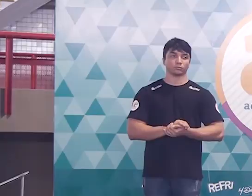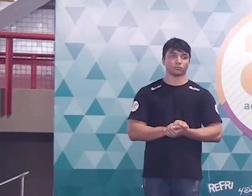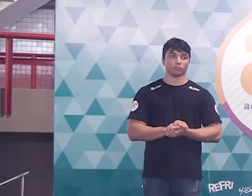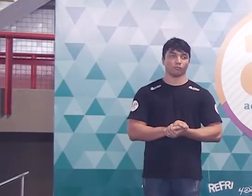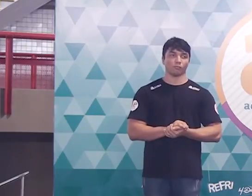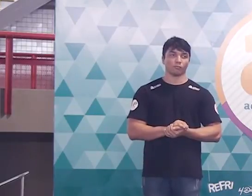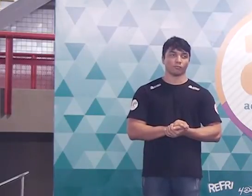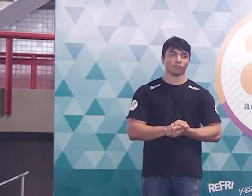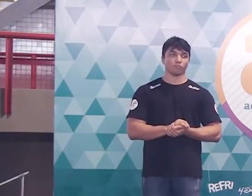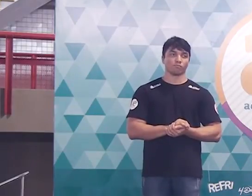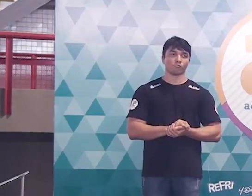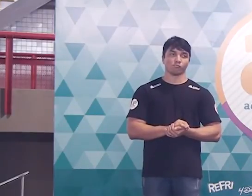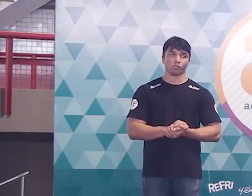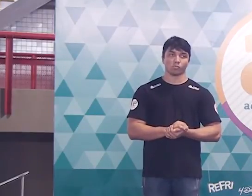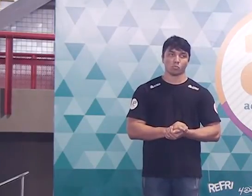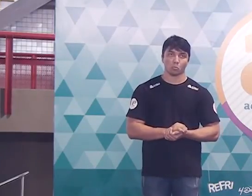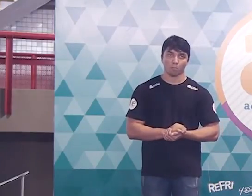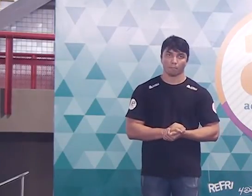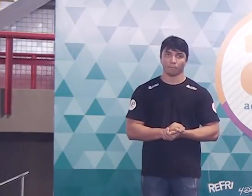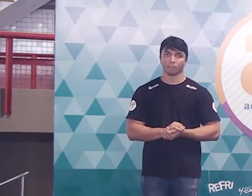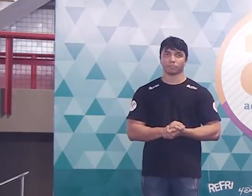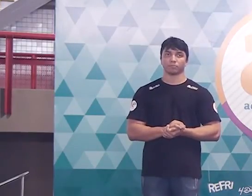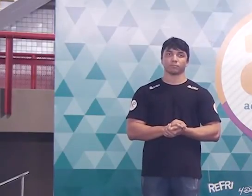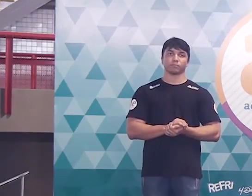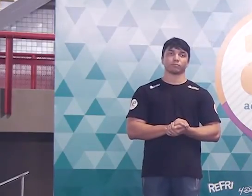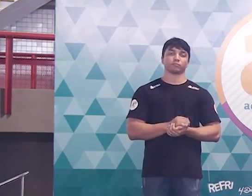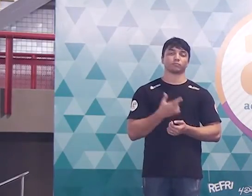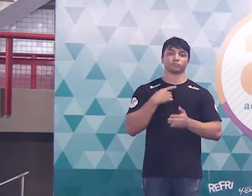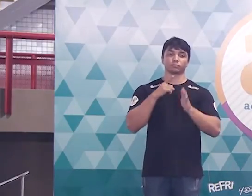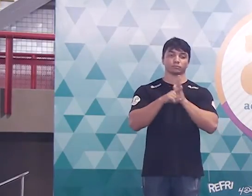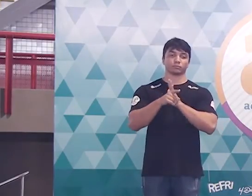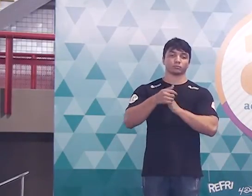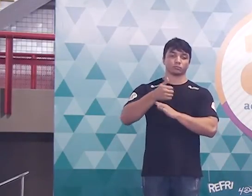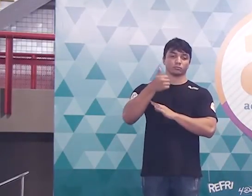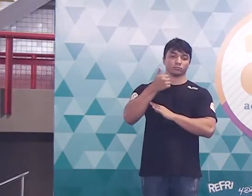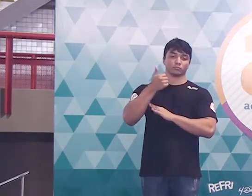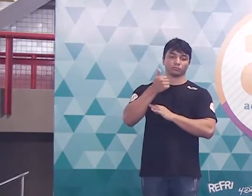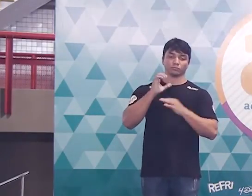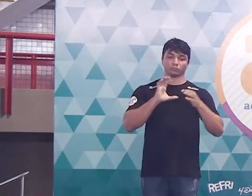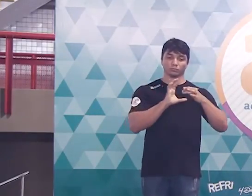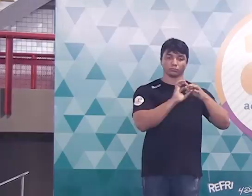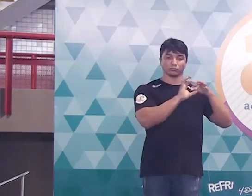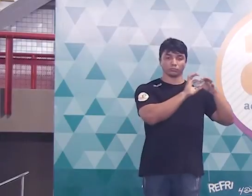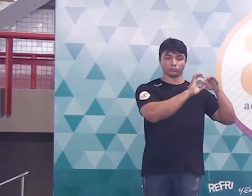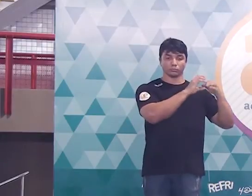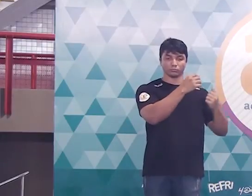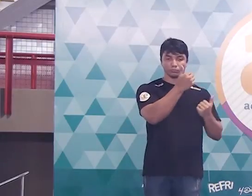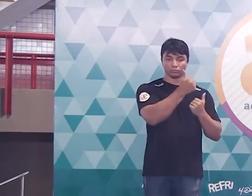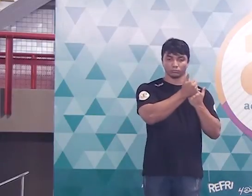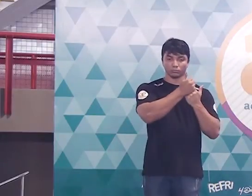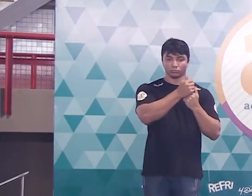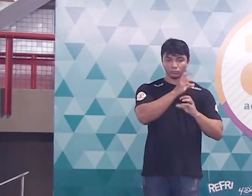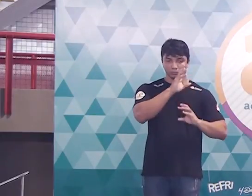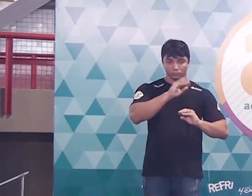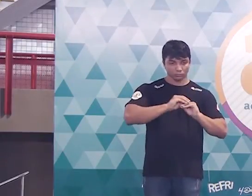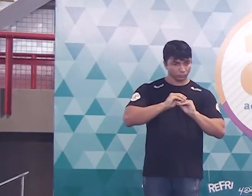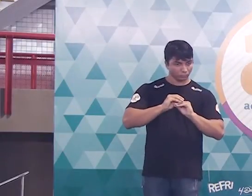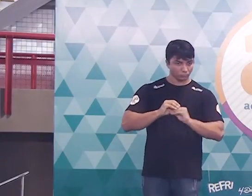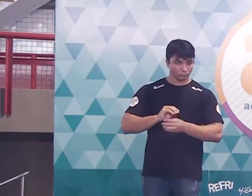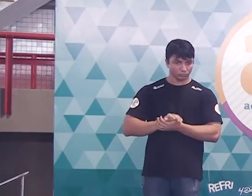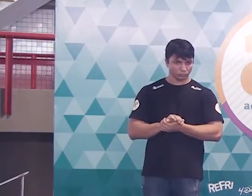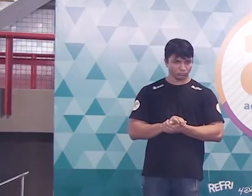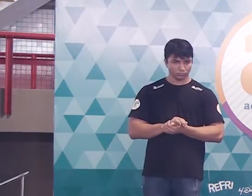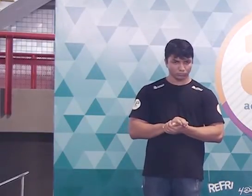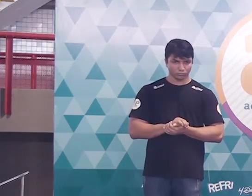né? Perfeito. Ó, a questão 1, complementar. Questão 1, complementar. Pega